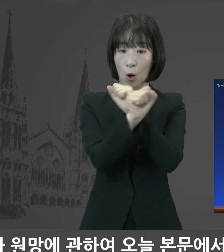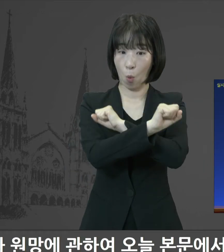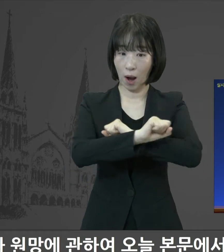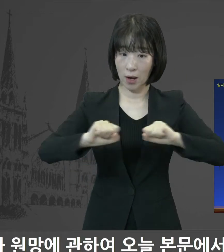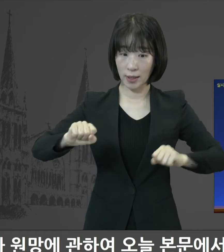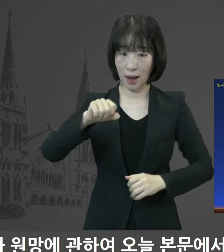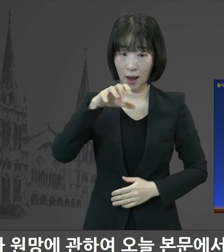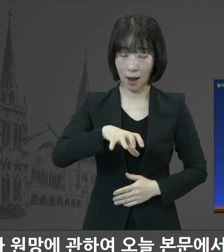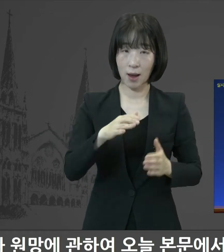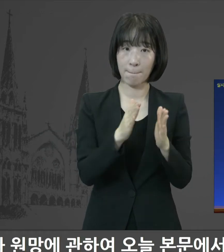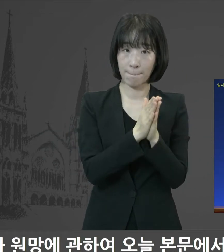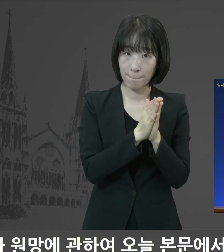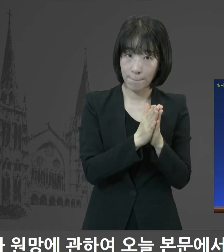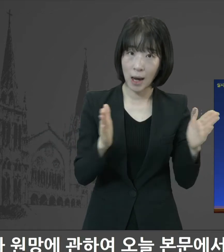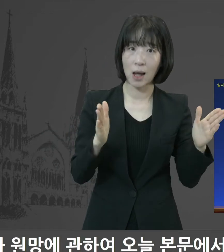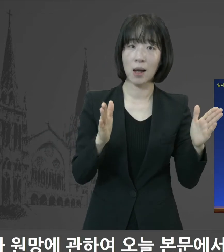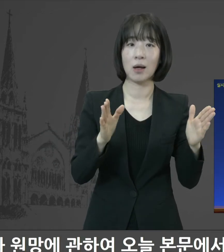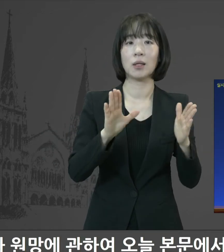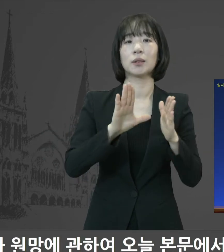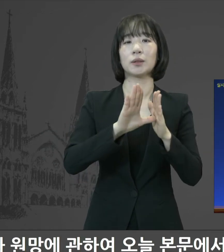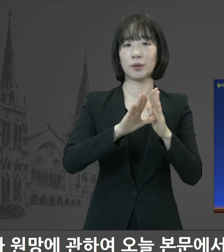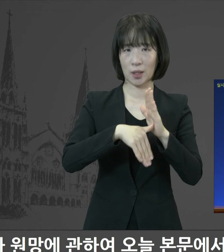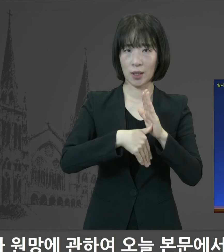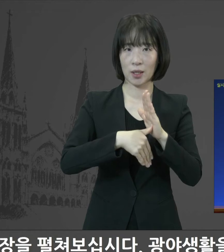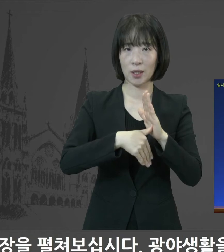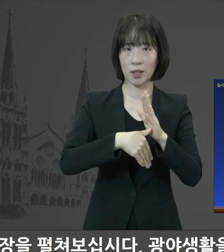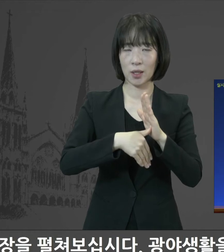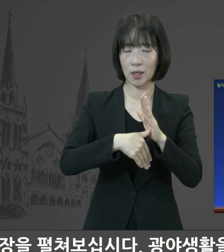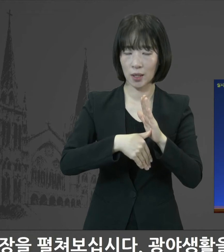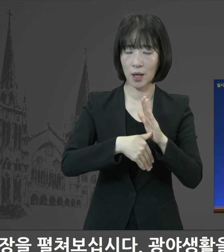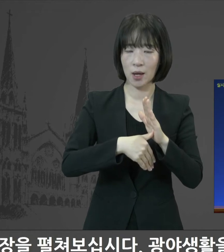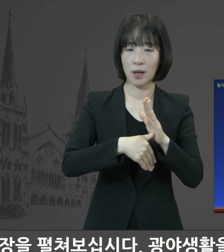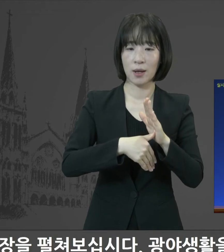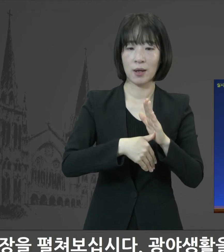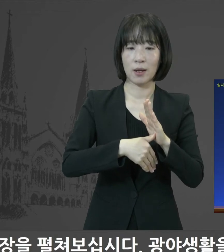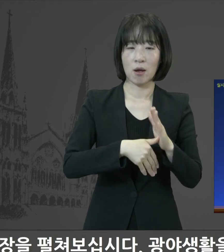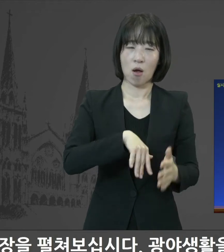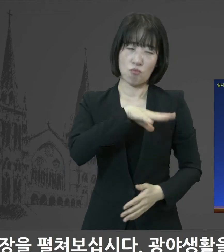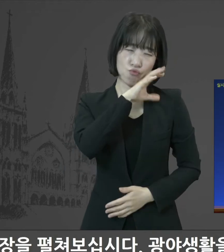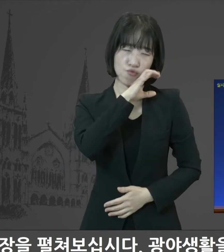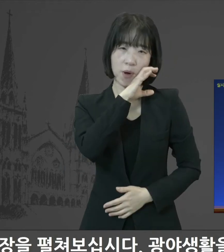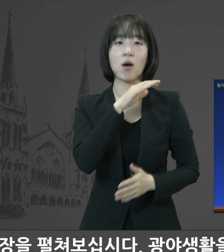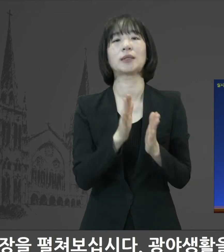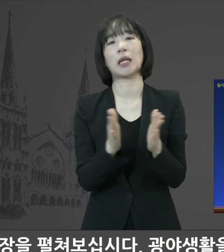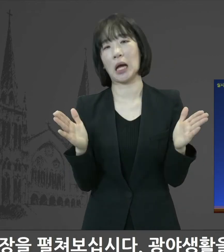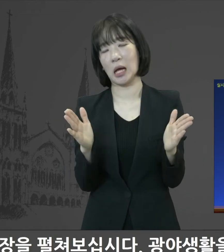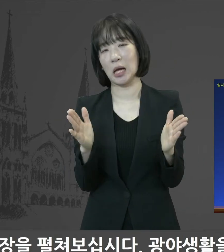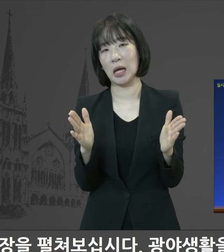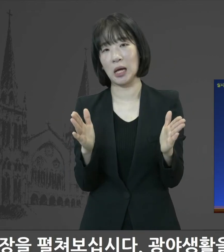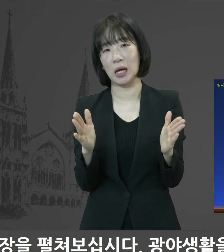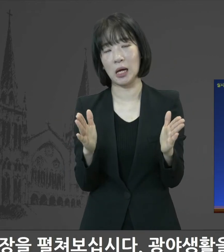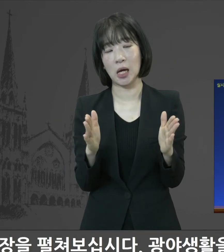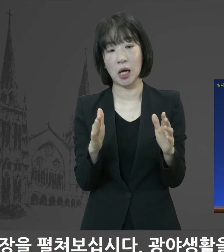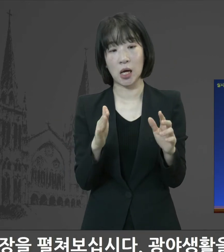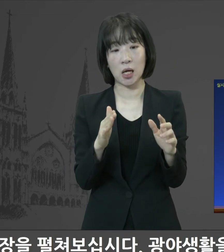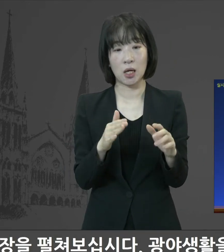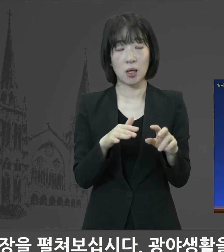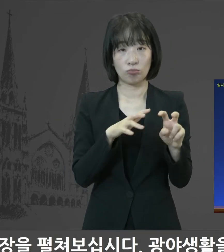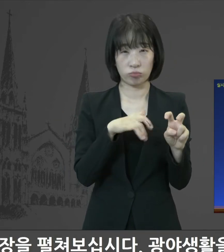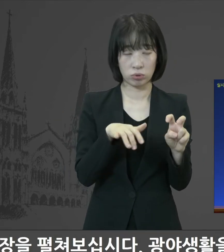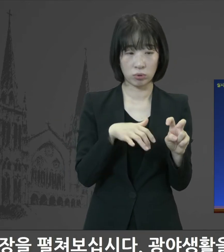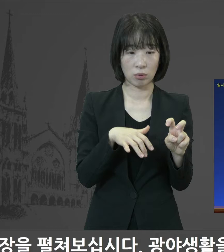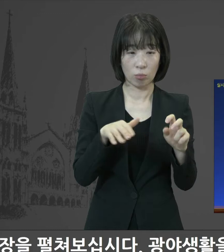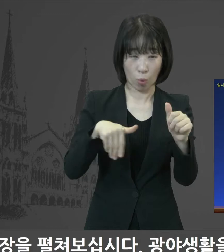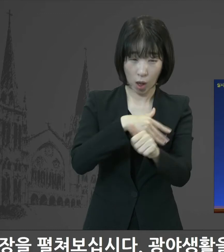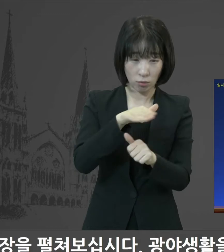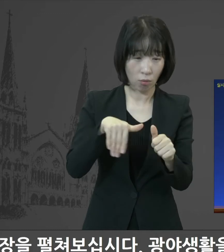시작하면서, 시내산을 출발하면서 두 번째 광야 생활을 시작하면서 바로 불평이 시작이 됩니다. 불평의 어떤 이